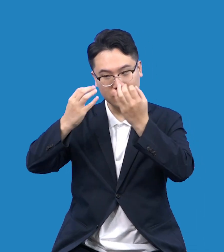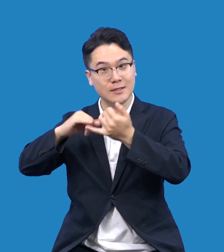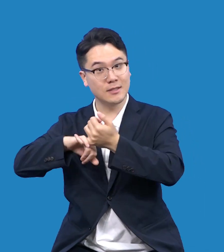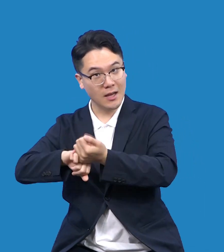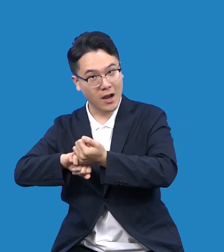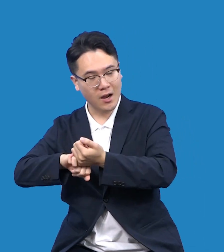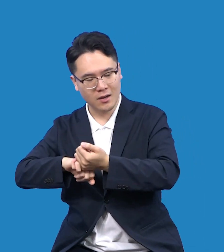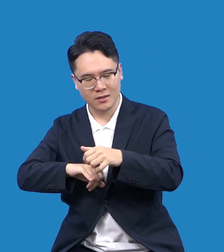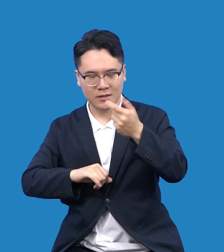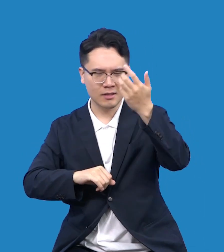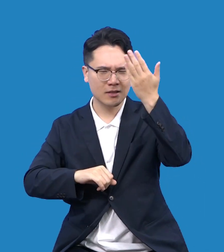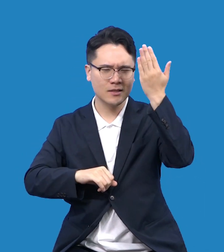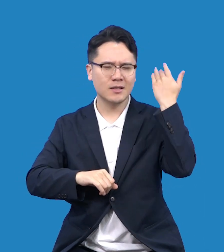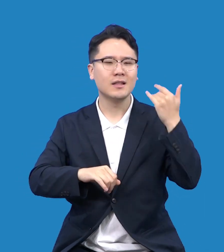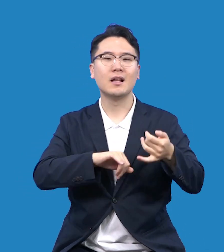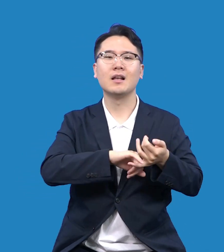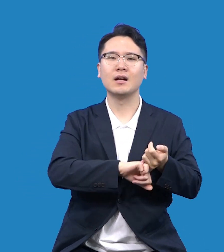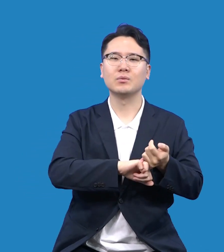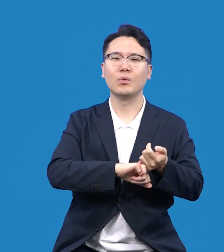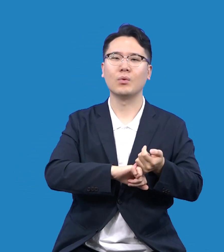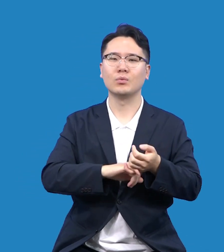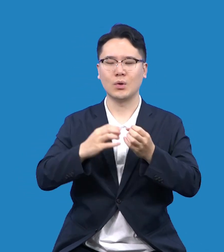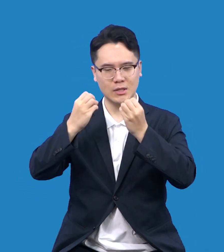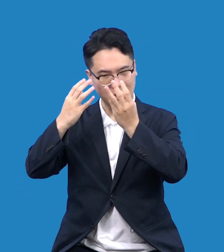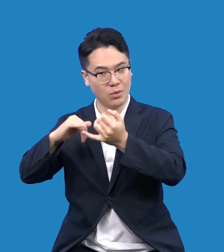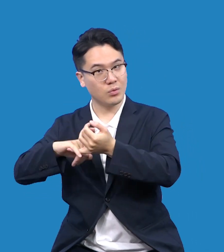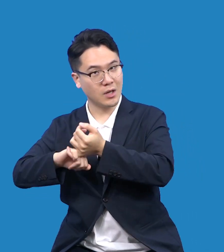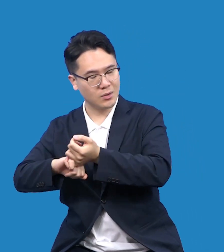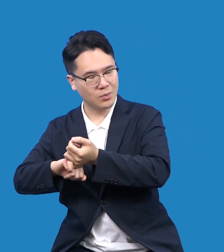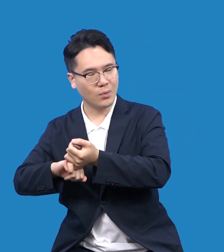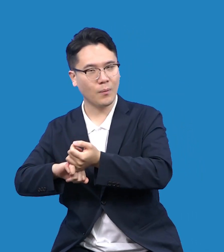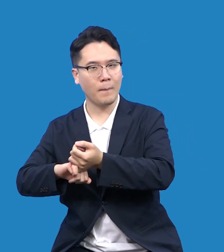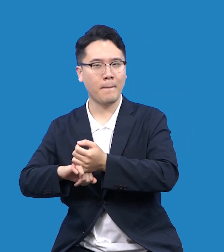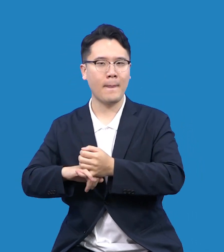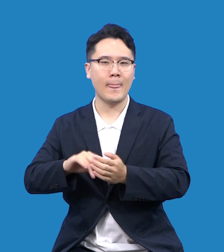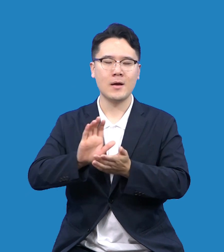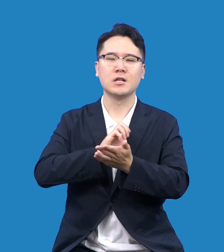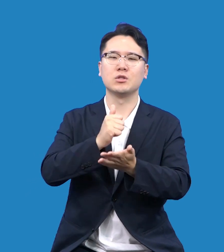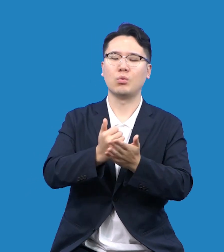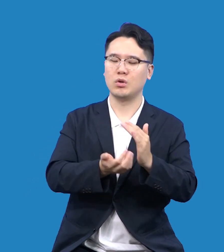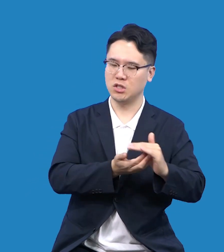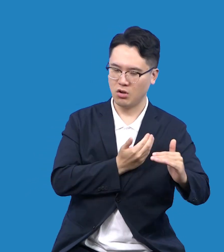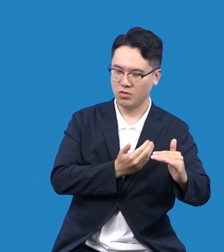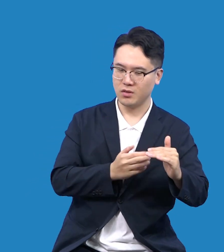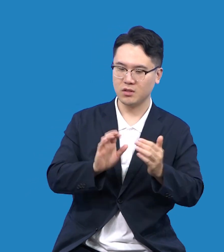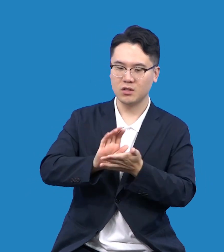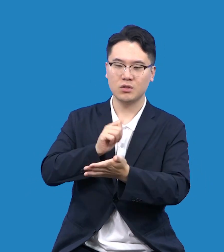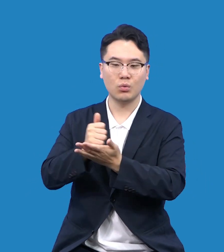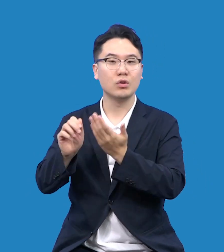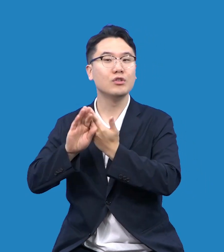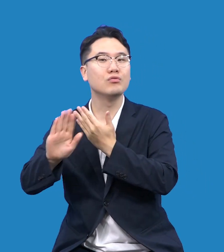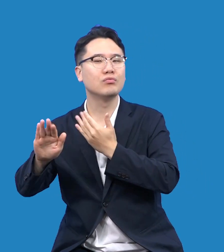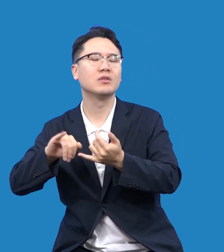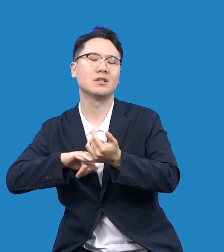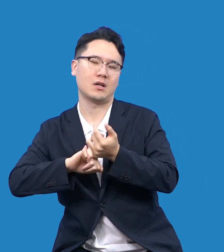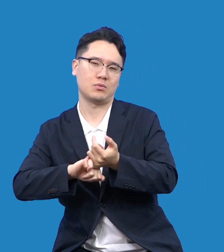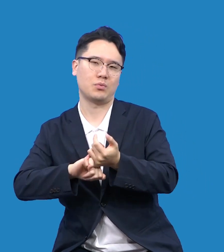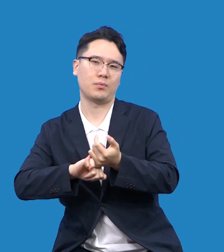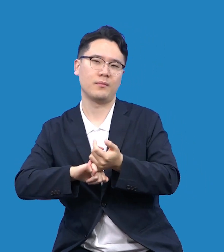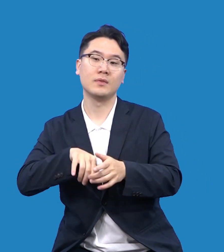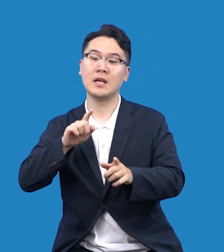약속, 새로운 약속, 그리스도 이전의 약속, 그리스도 이후의 새로운 약속. 이 말씀을 근거로 오늘의